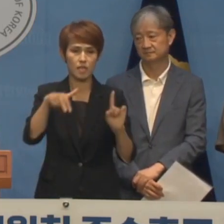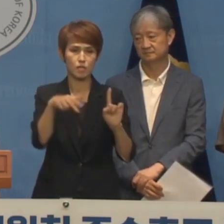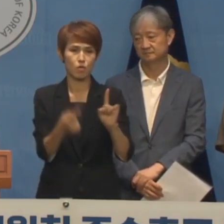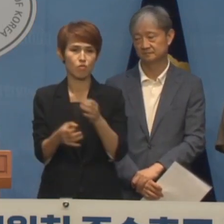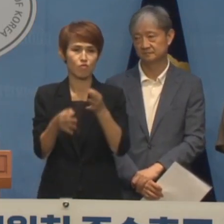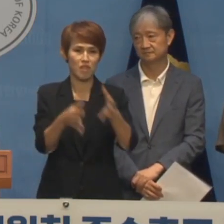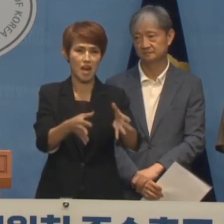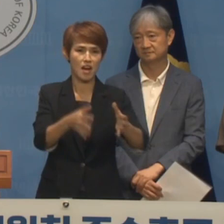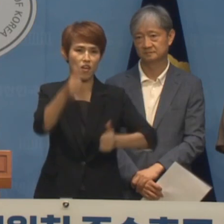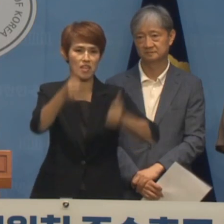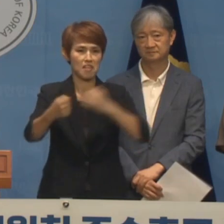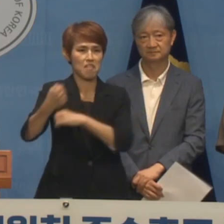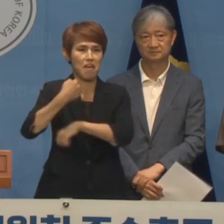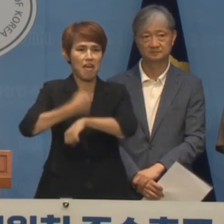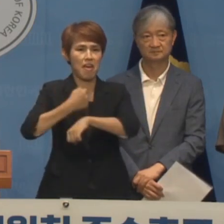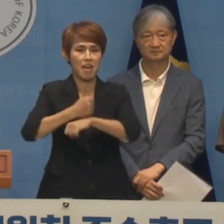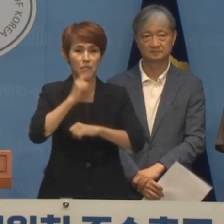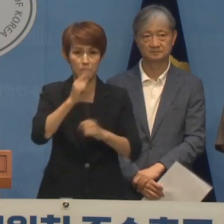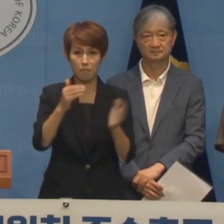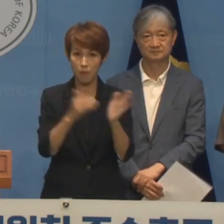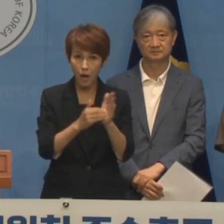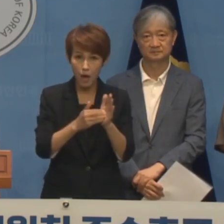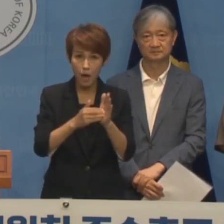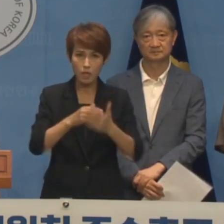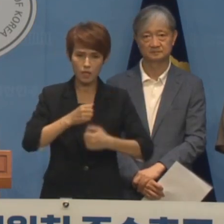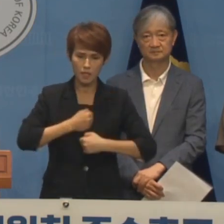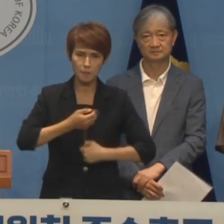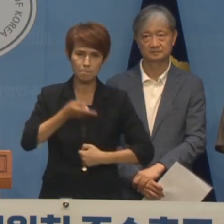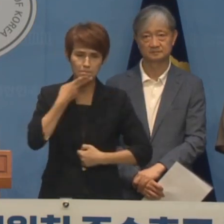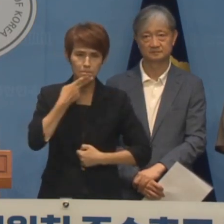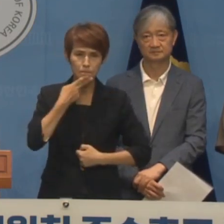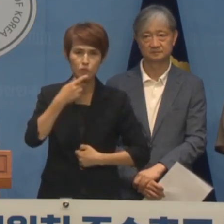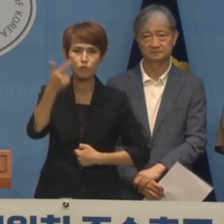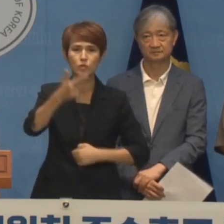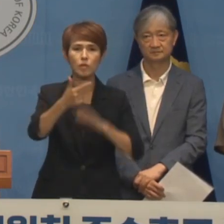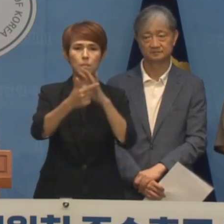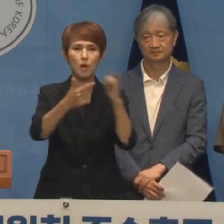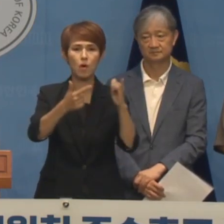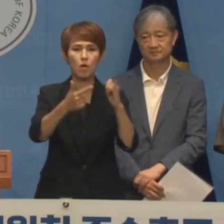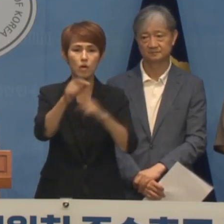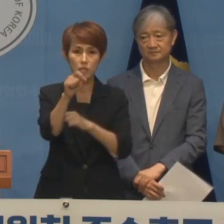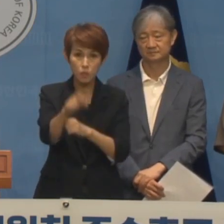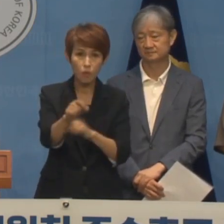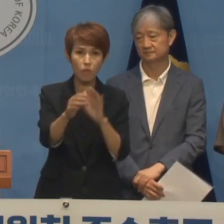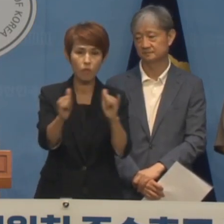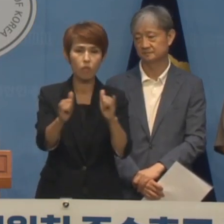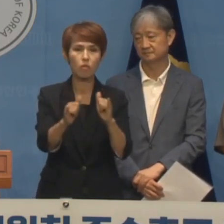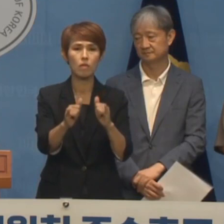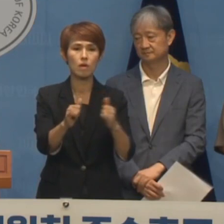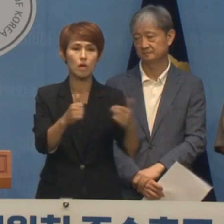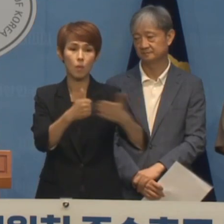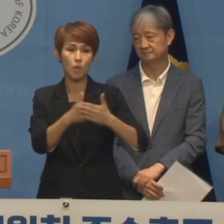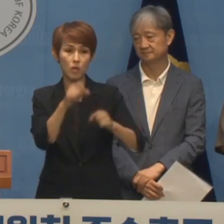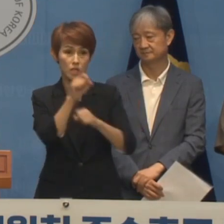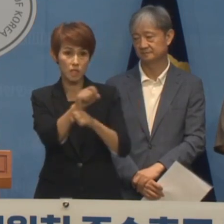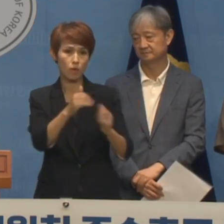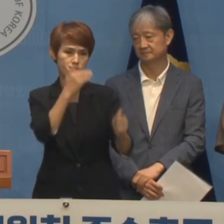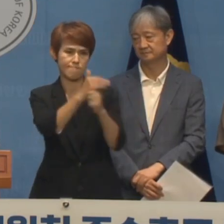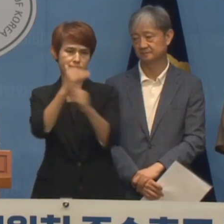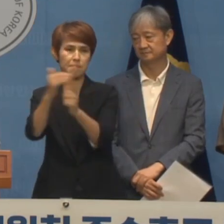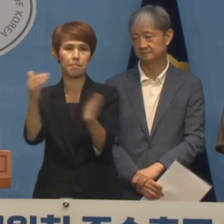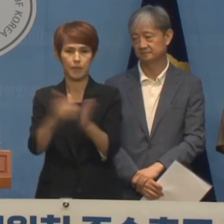경쟁력을 강화하겠다고 약속하였으나 이는 지키지 않은 채 6,000명의 직영 직원과 5,000명의 현역 직원을